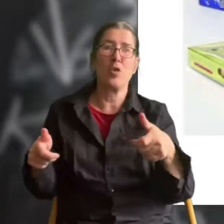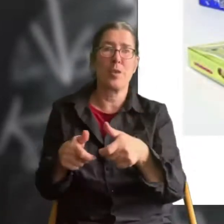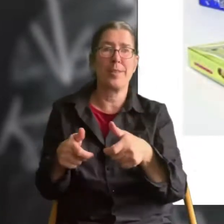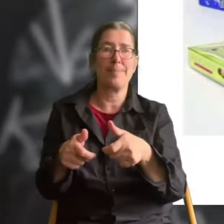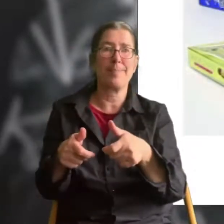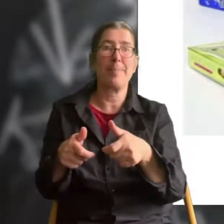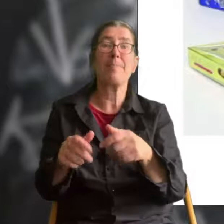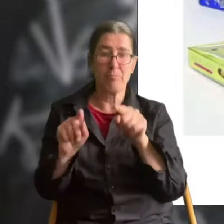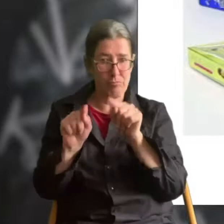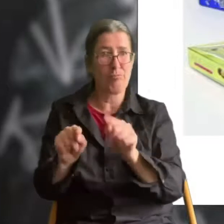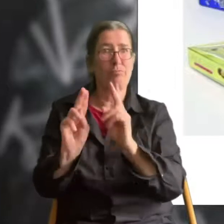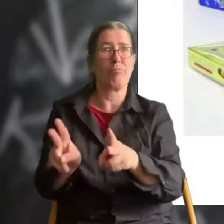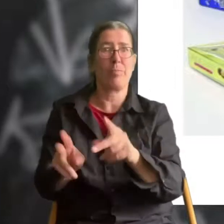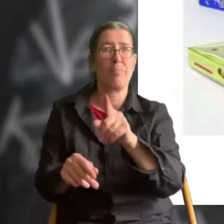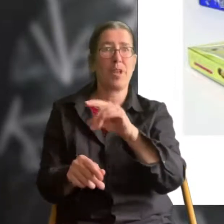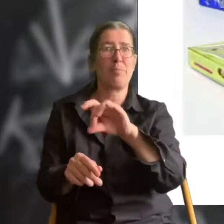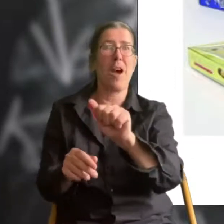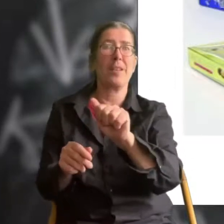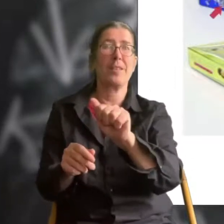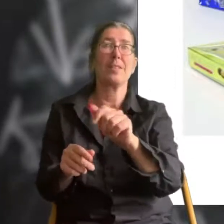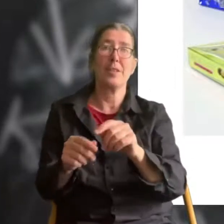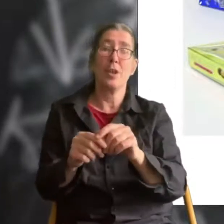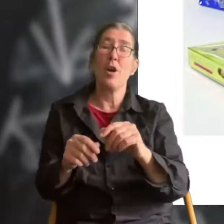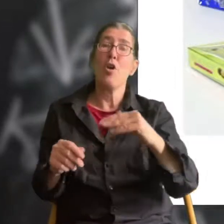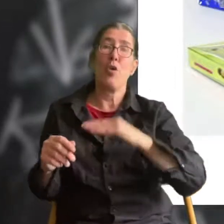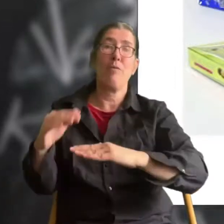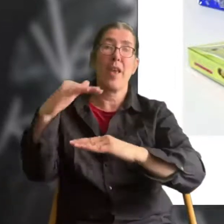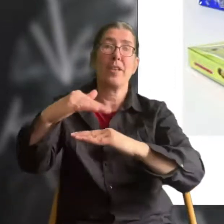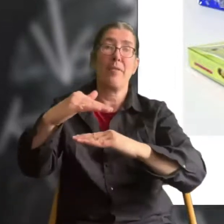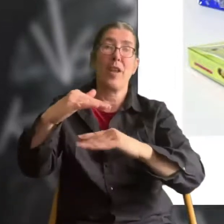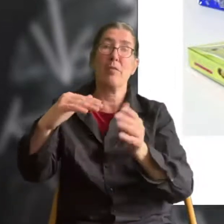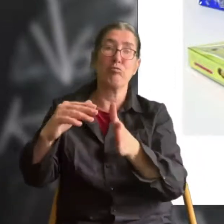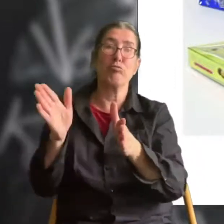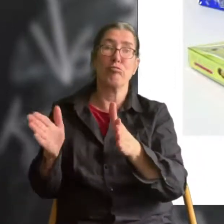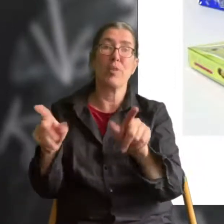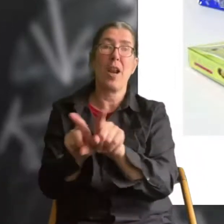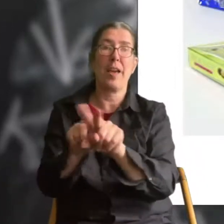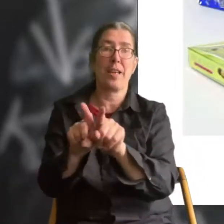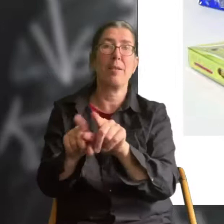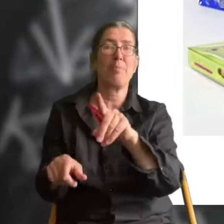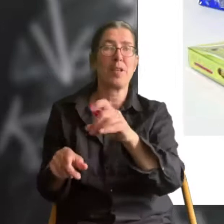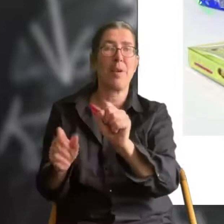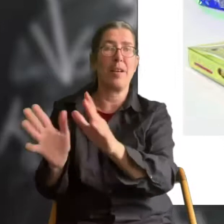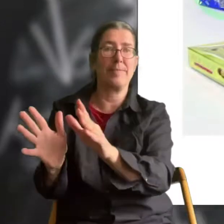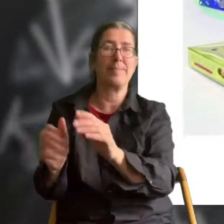Diese Verpackung ist ein Prisma. Die beiden Grund- und Deckflächen sind gleich. Das ist ein